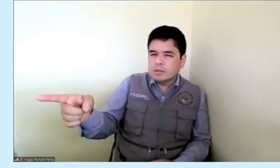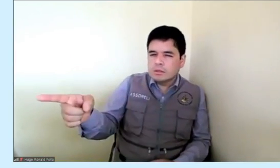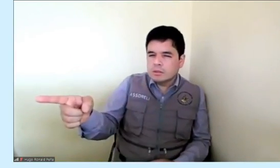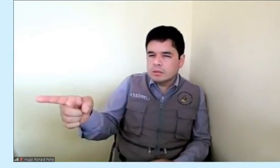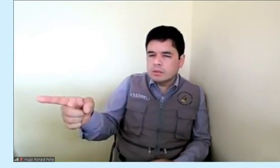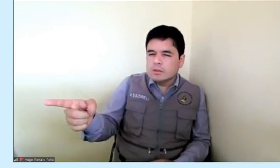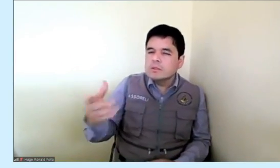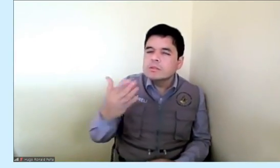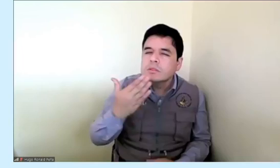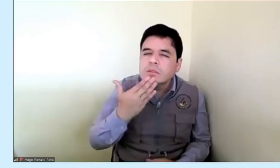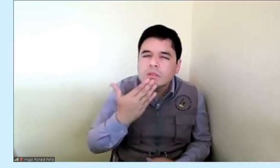¿Quiénes?